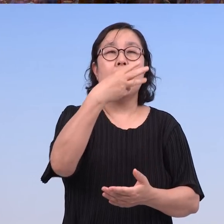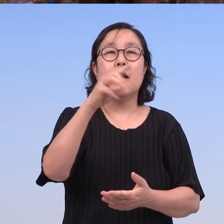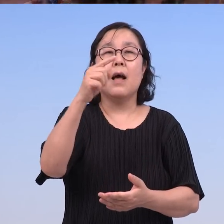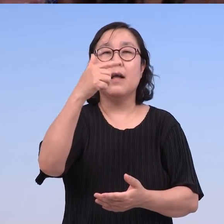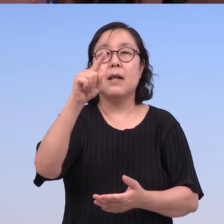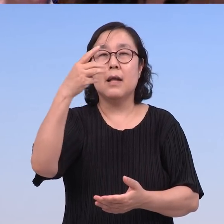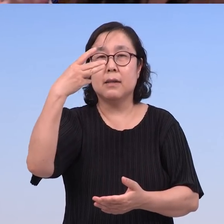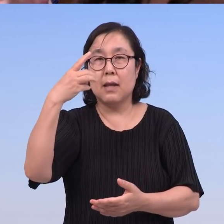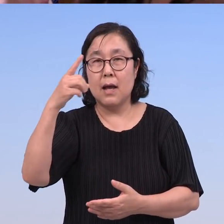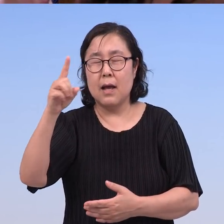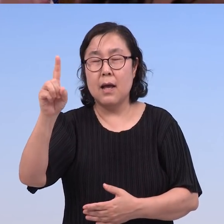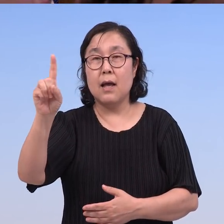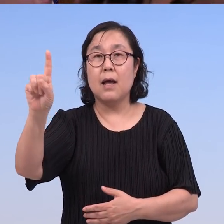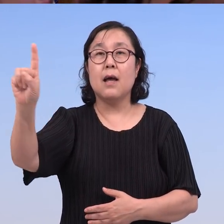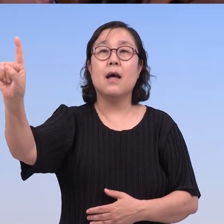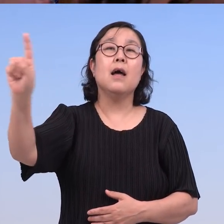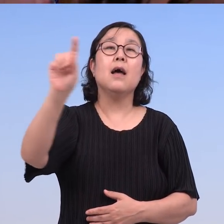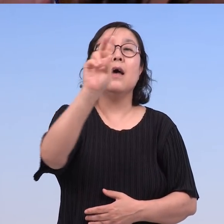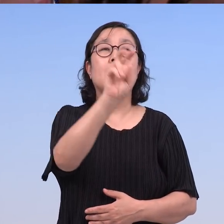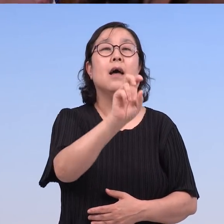마라나타 마라나타